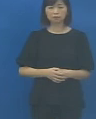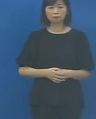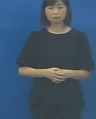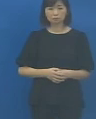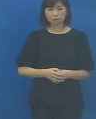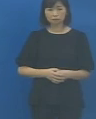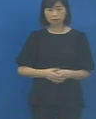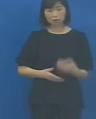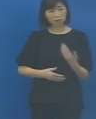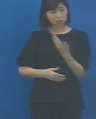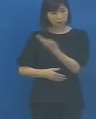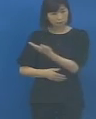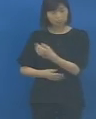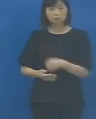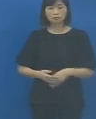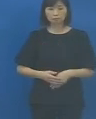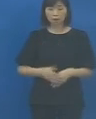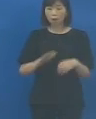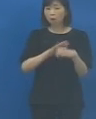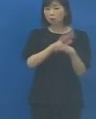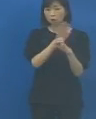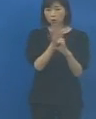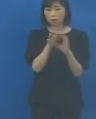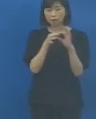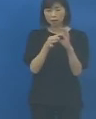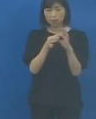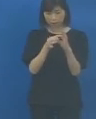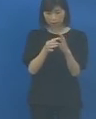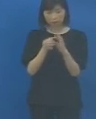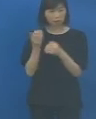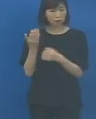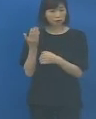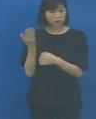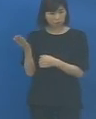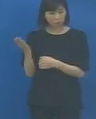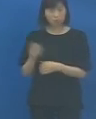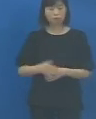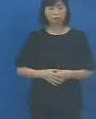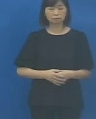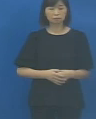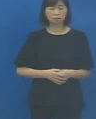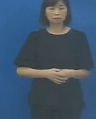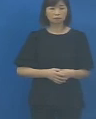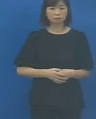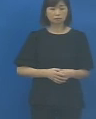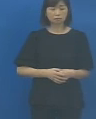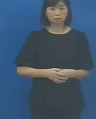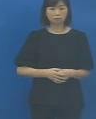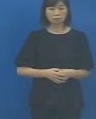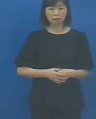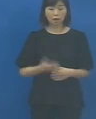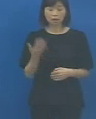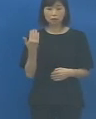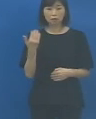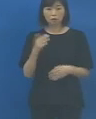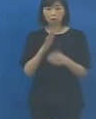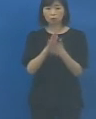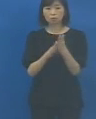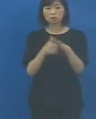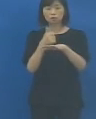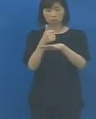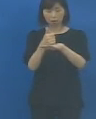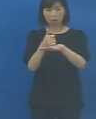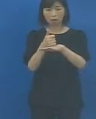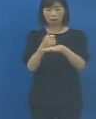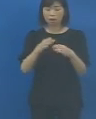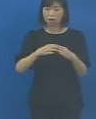すみません、ちょっとコロナの関連の質問に戻りますけれども、ですね、先ほど知事は、これは